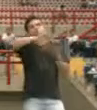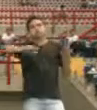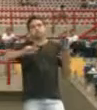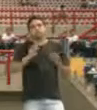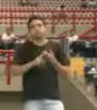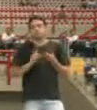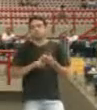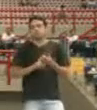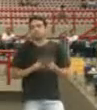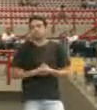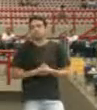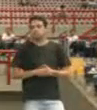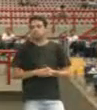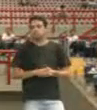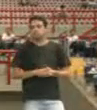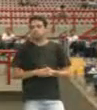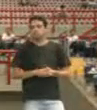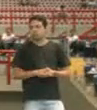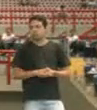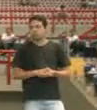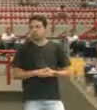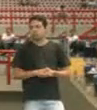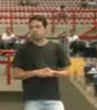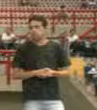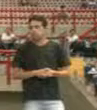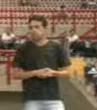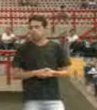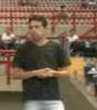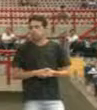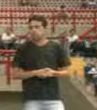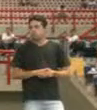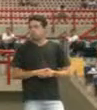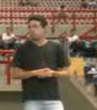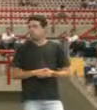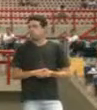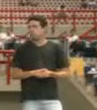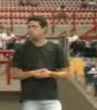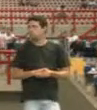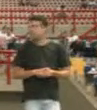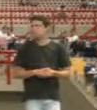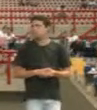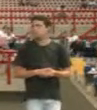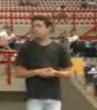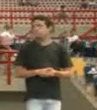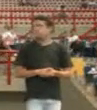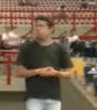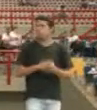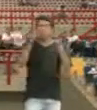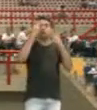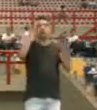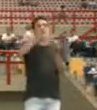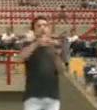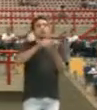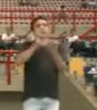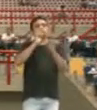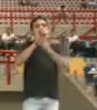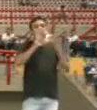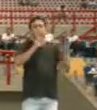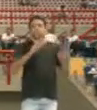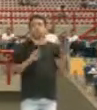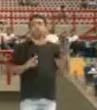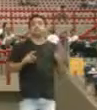também. Tá bom? Parágrafo mais importante, tá? Vou abrir um espaçozinho no fim para as dúvidas.